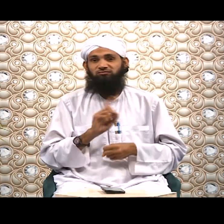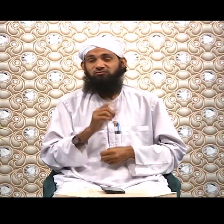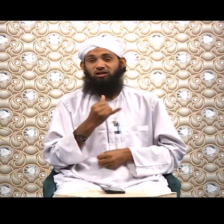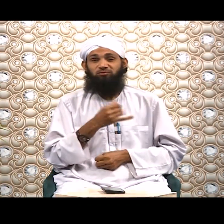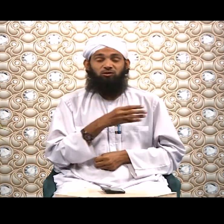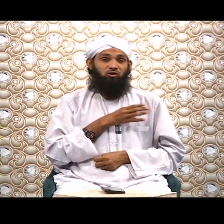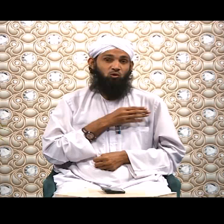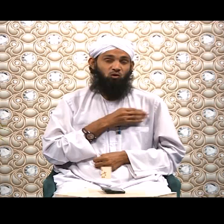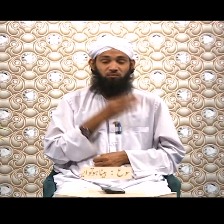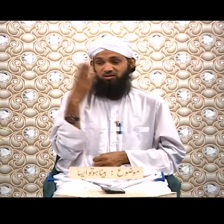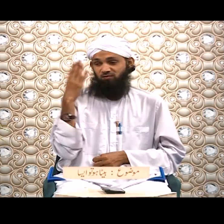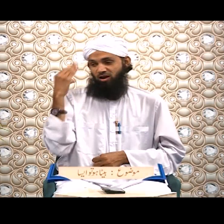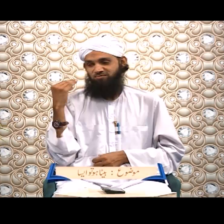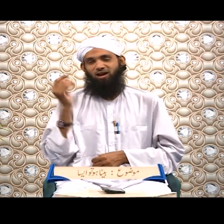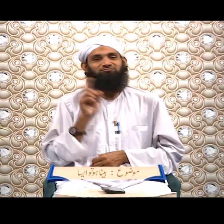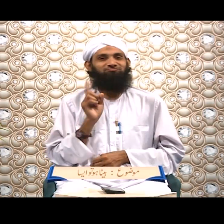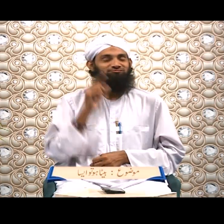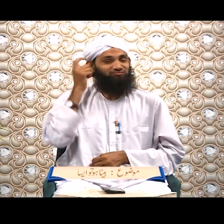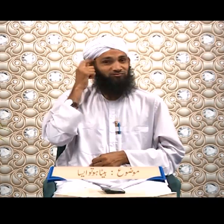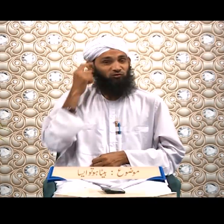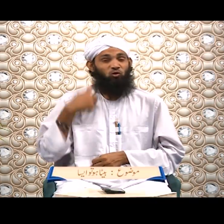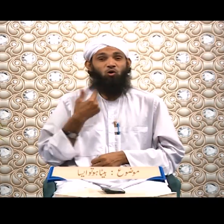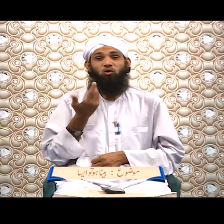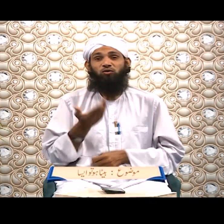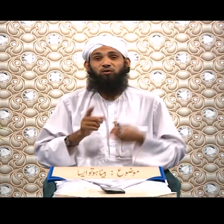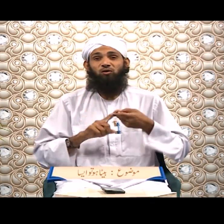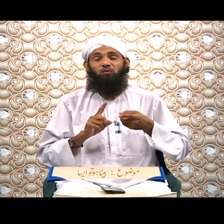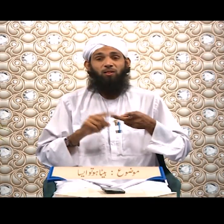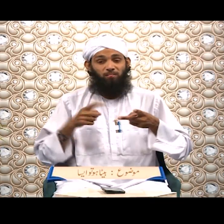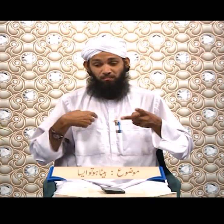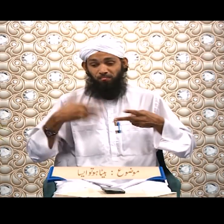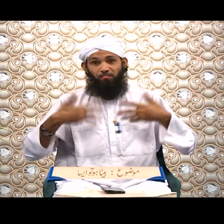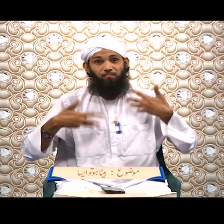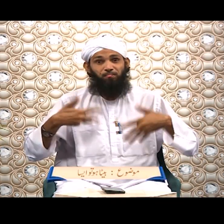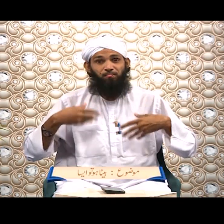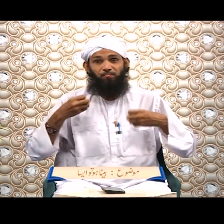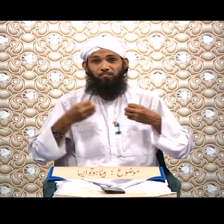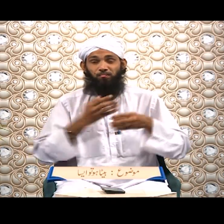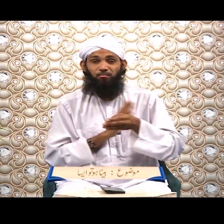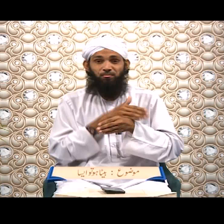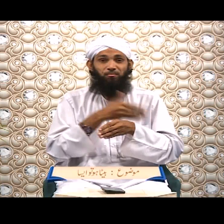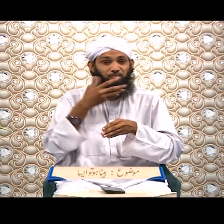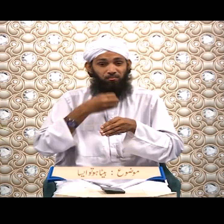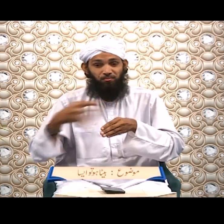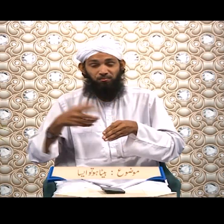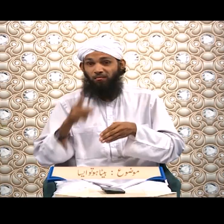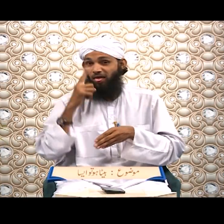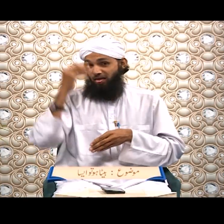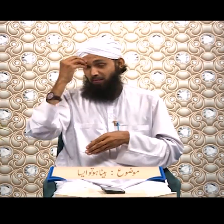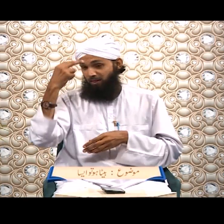ثواب میں کمی نہ ہو جائے، اور میرے خون کے چھینٹوں سے اپنے کپڑے بچا کر رکھیے تاکہ انہیں دیکھ کر میری امی جان